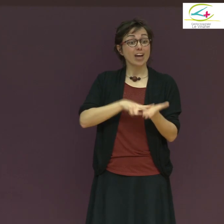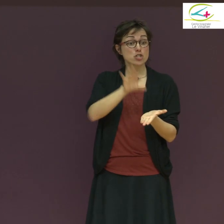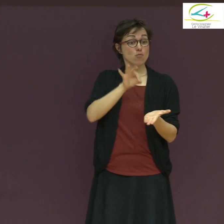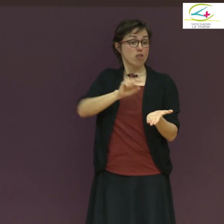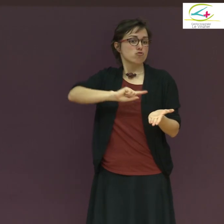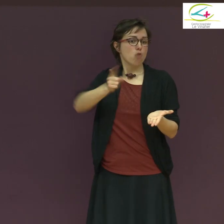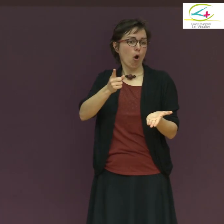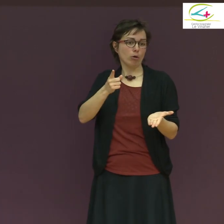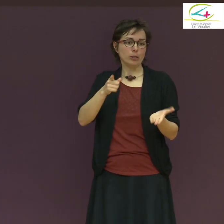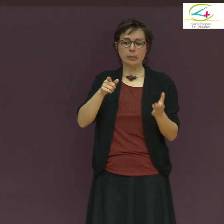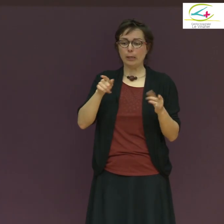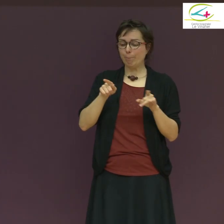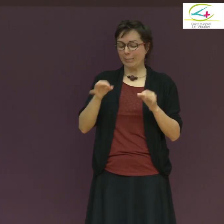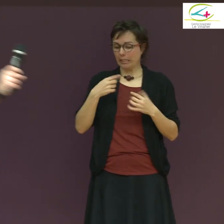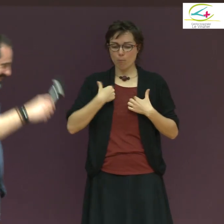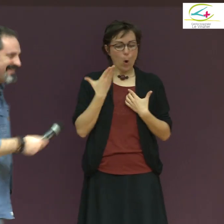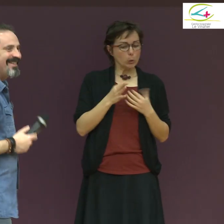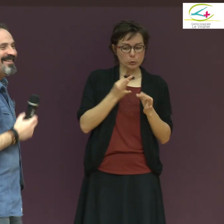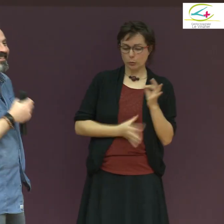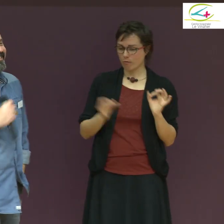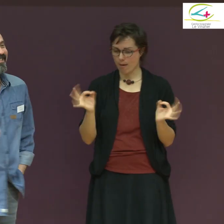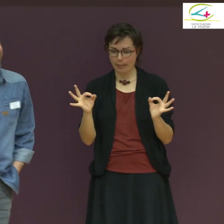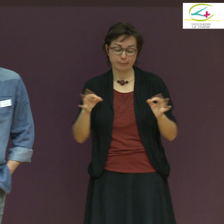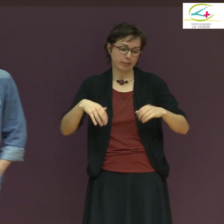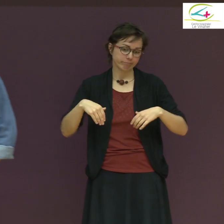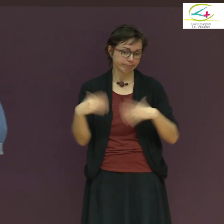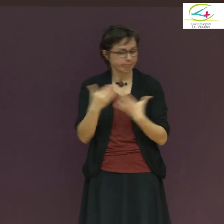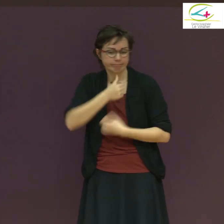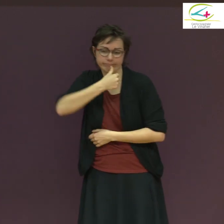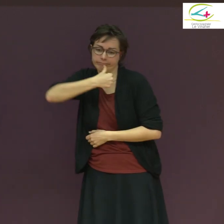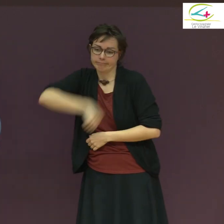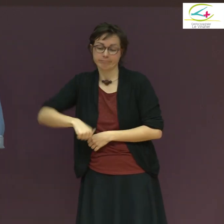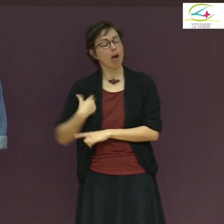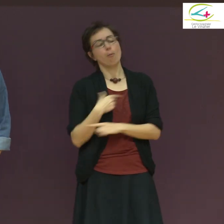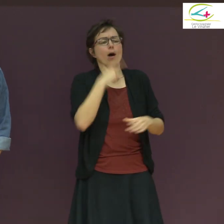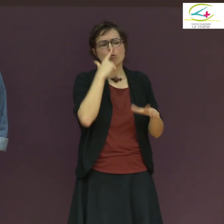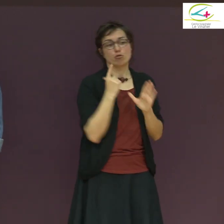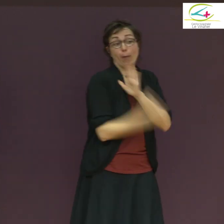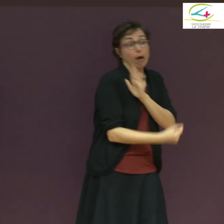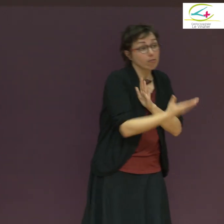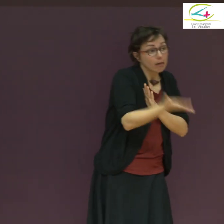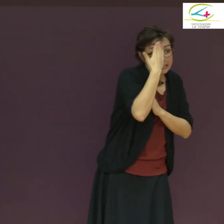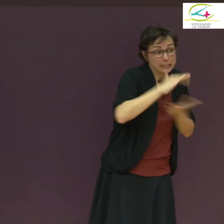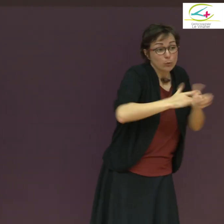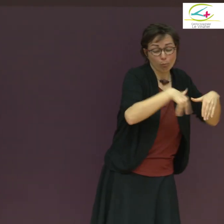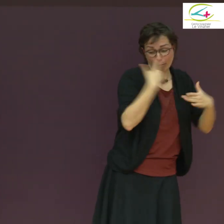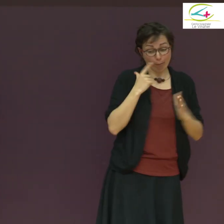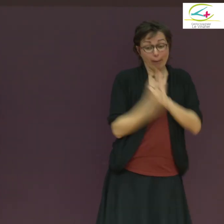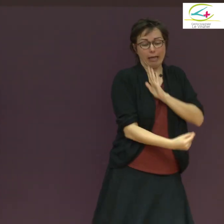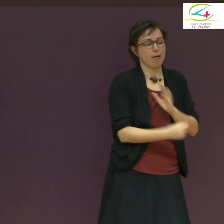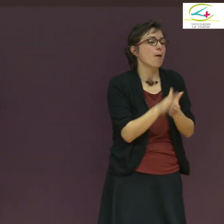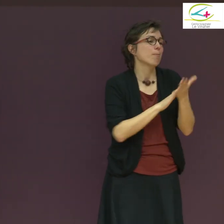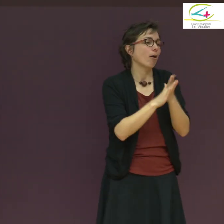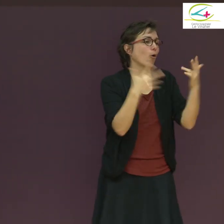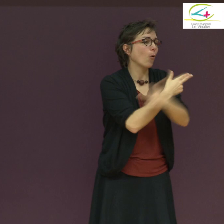Je pense que c'est pas vraiment un choix, c'est plutôt quand on trouve une solution en fait. Bon, on s'en va. Allez, on s'en va tous. Vous savez tout. Ouais. Est-ce que les gens